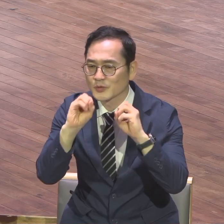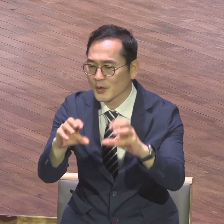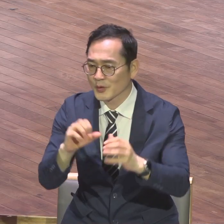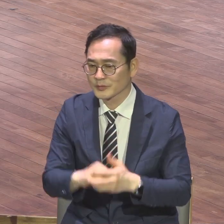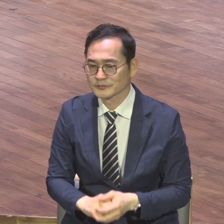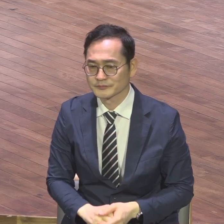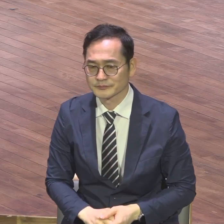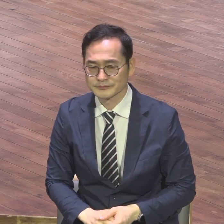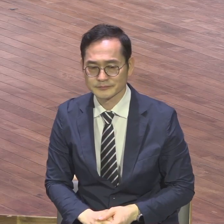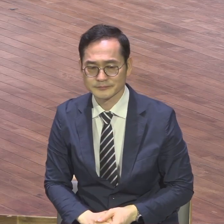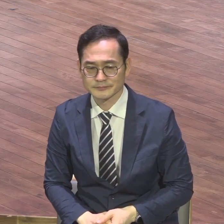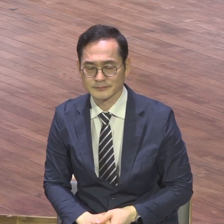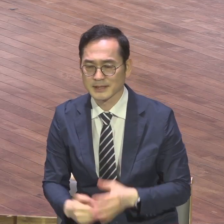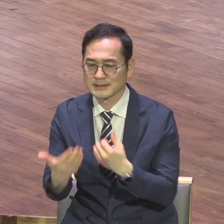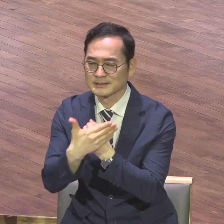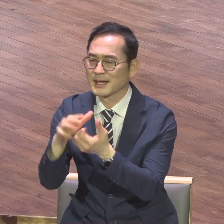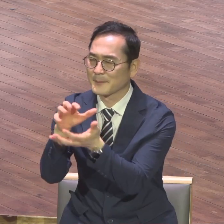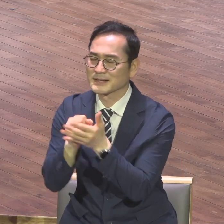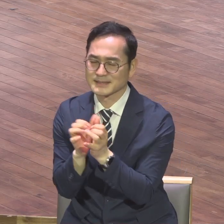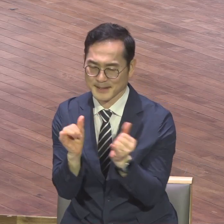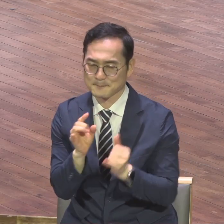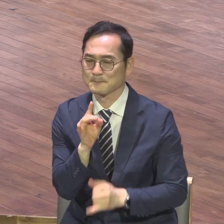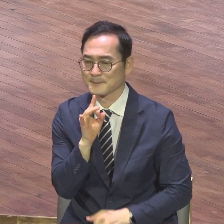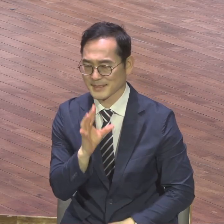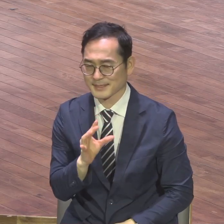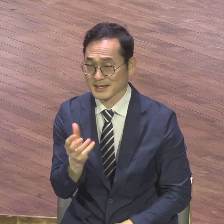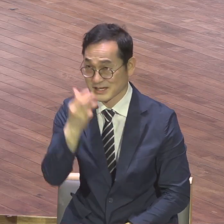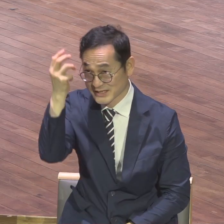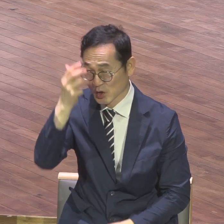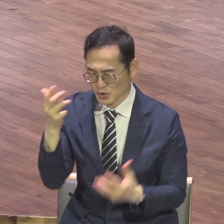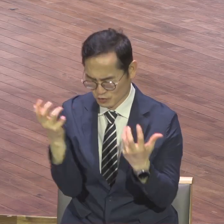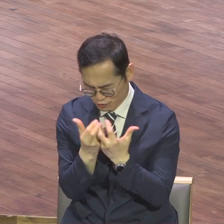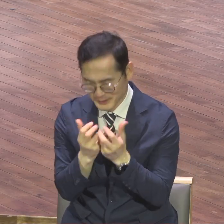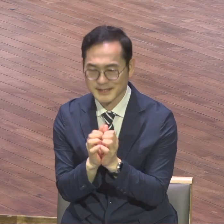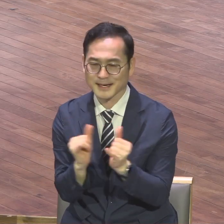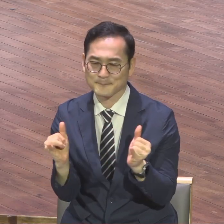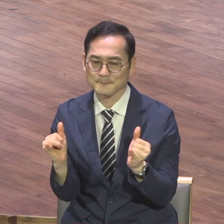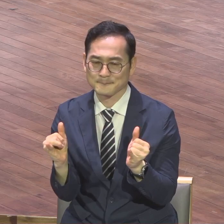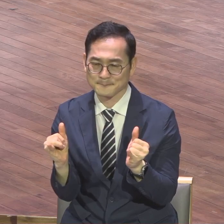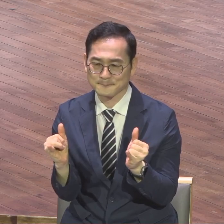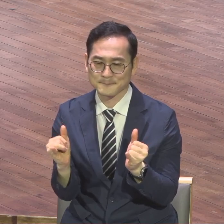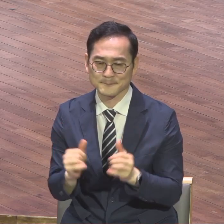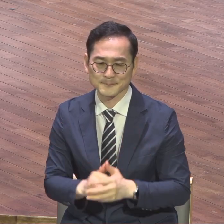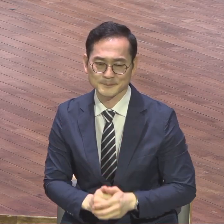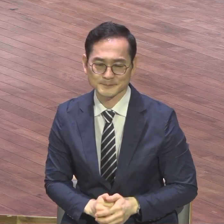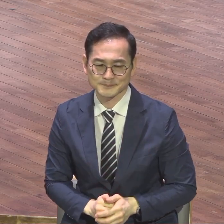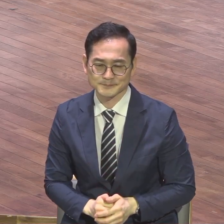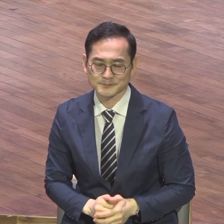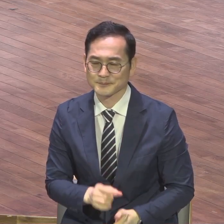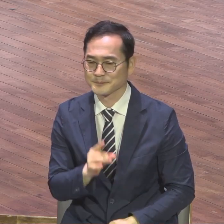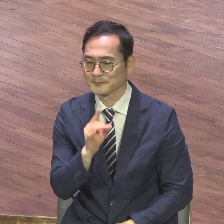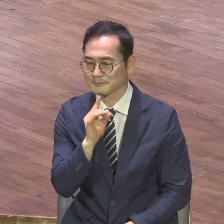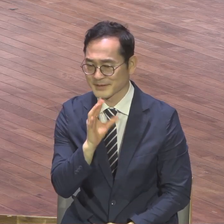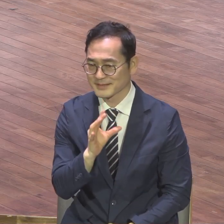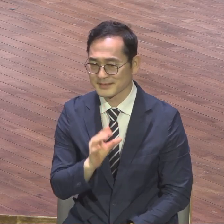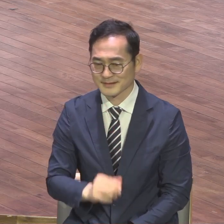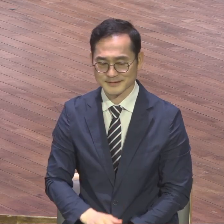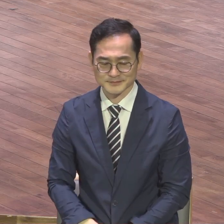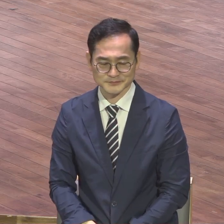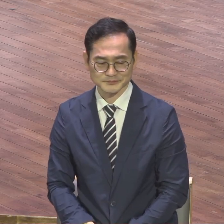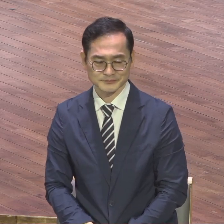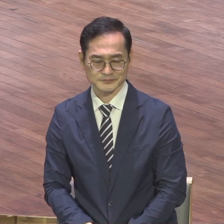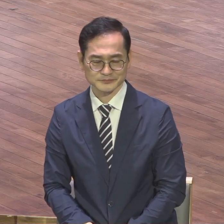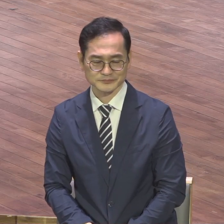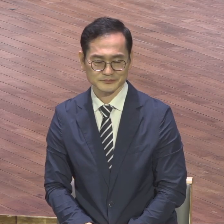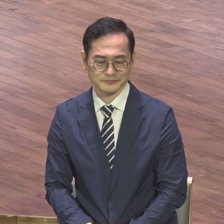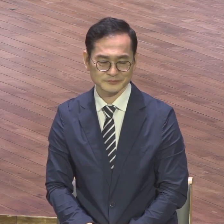합니다. 은혜 받은 사람이, 성령의 사람이 인도받고 하는 거예요. 사내적으로 구경할 수는